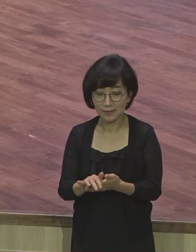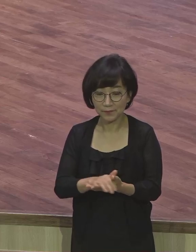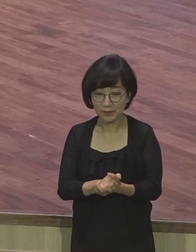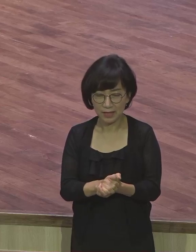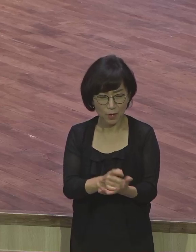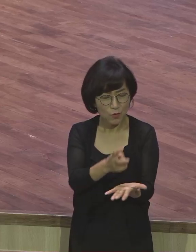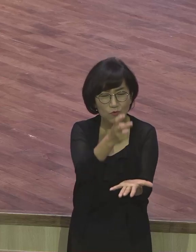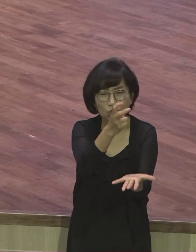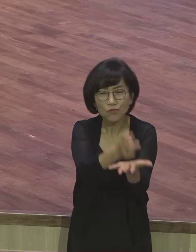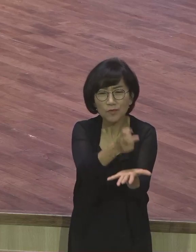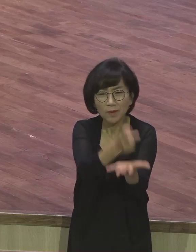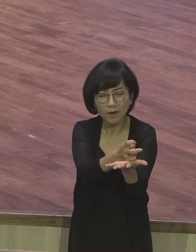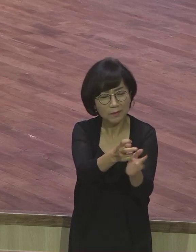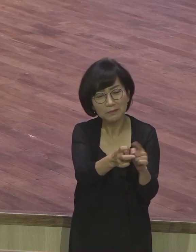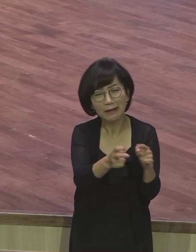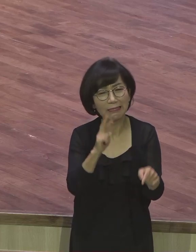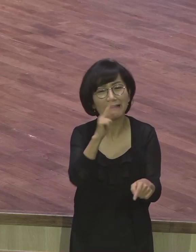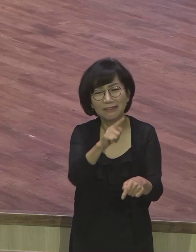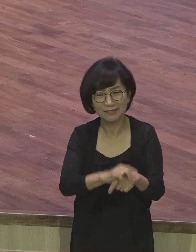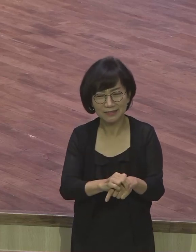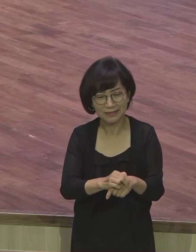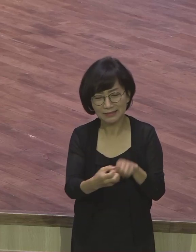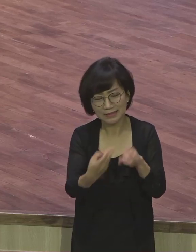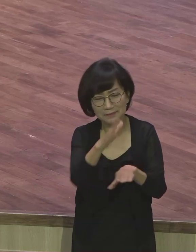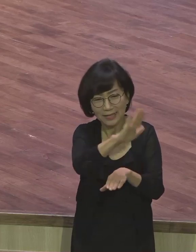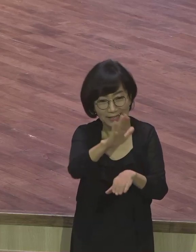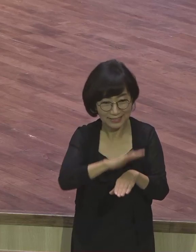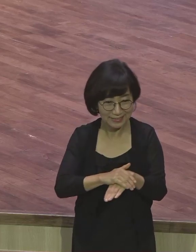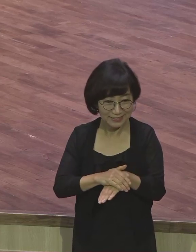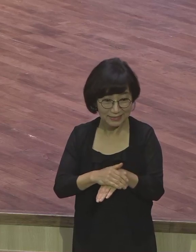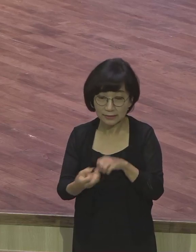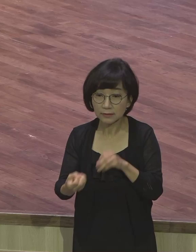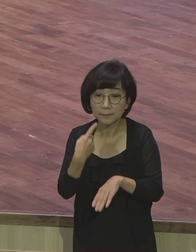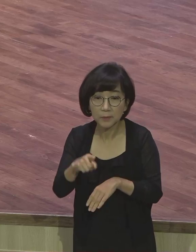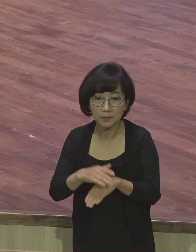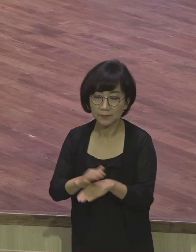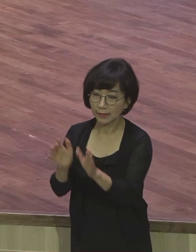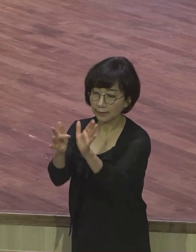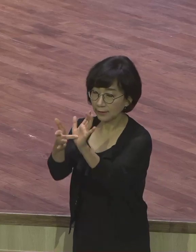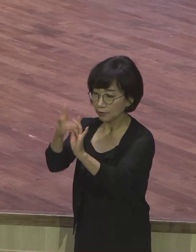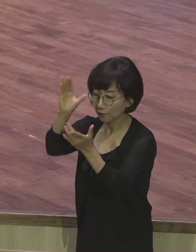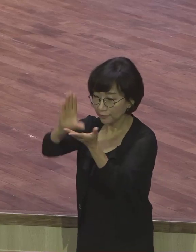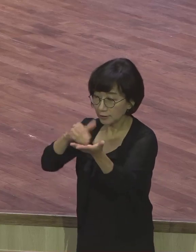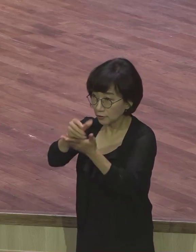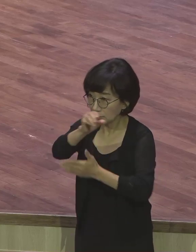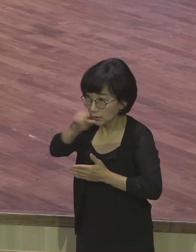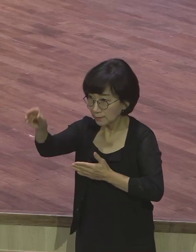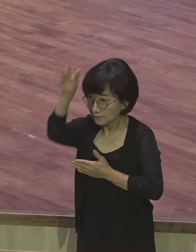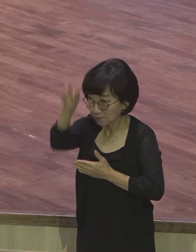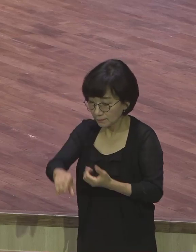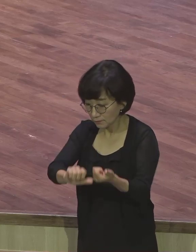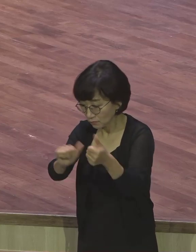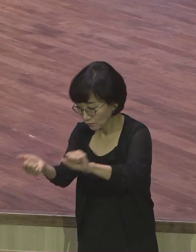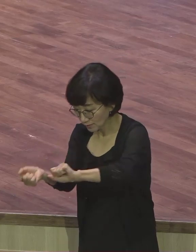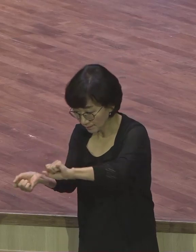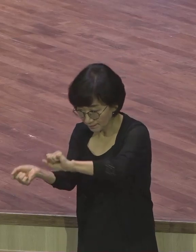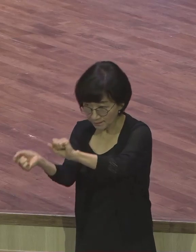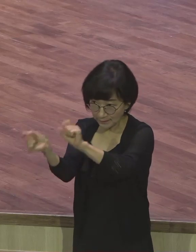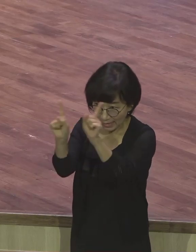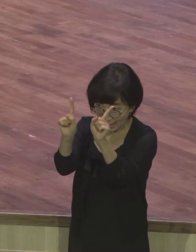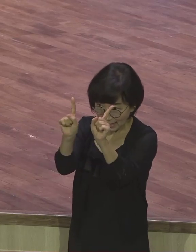율법이 답이 아니다라는 얘기예요. 예수 그리스도의 십자가의 대속과 부활을